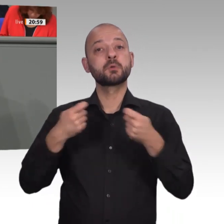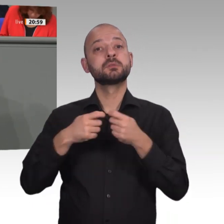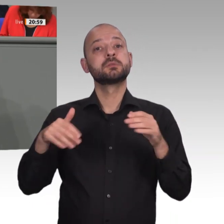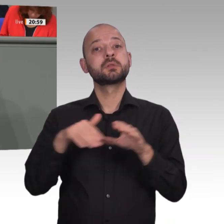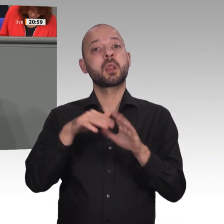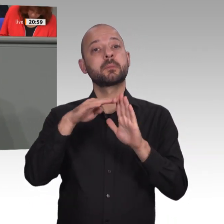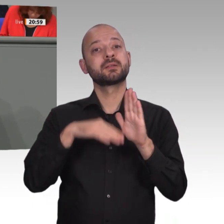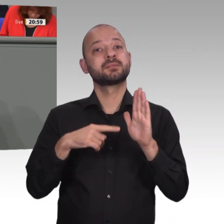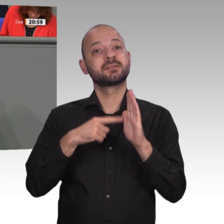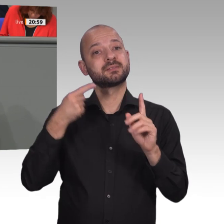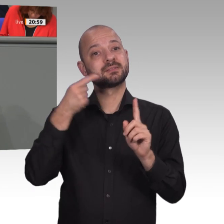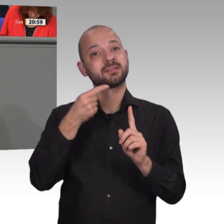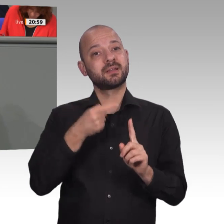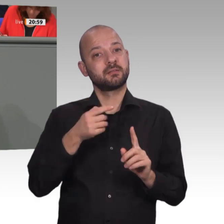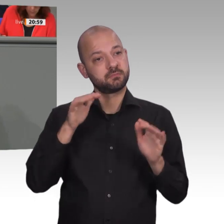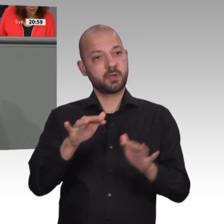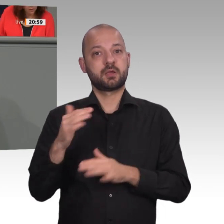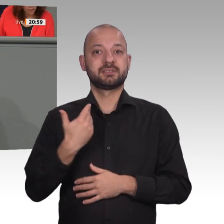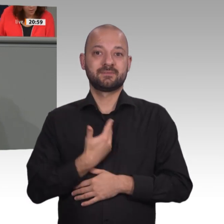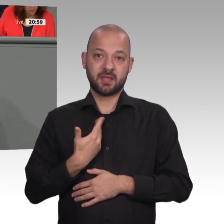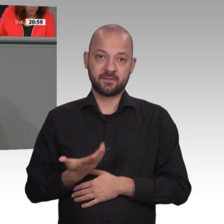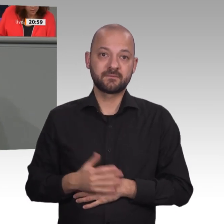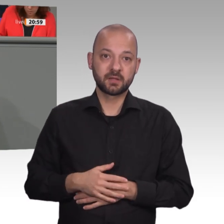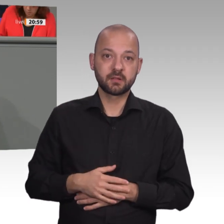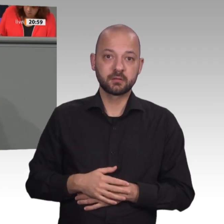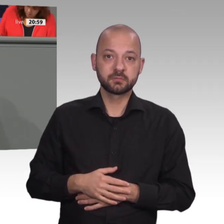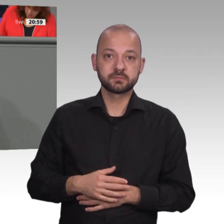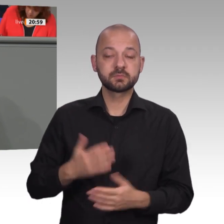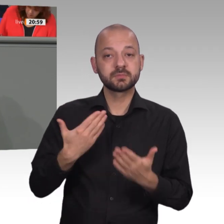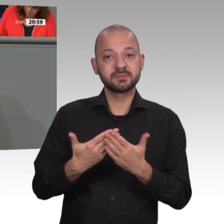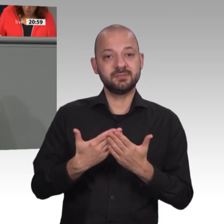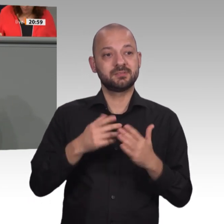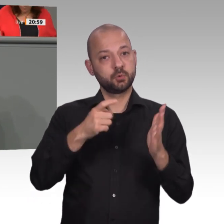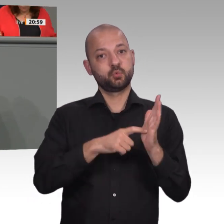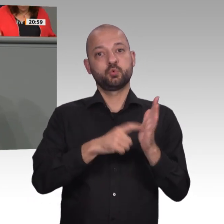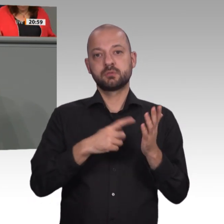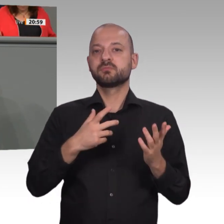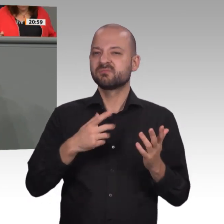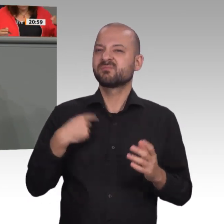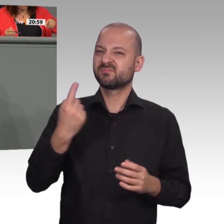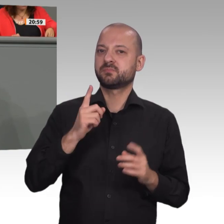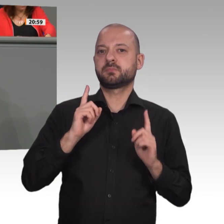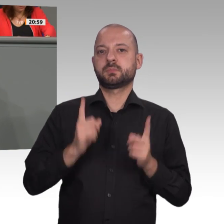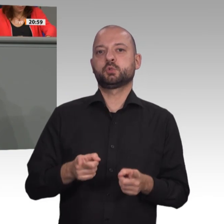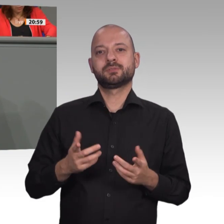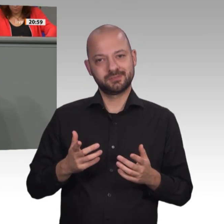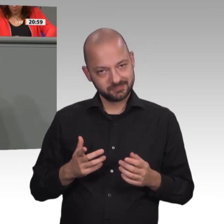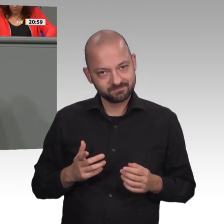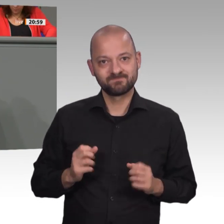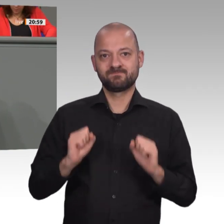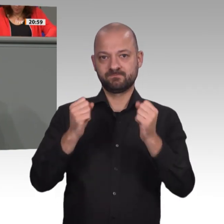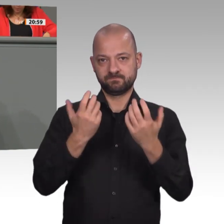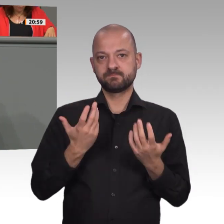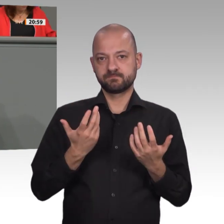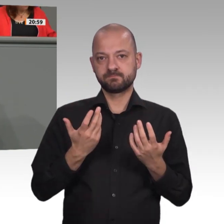Behinderung durch die Einführung und die geplanten Änderungen zum SGB 9 und 12 nicht ins Gegenteil verkehren. Bereits bei